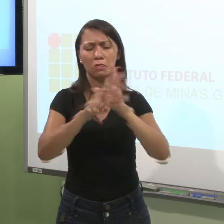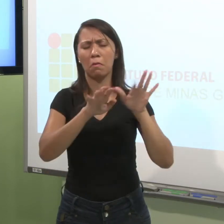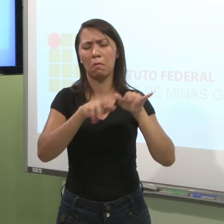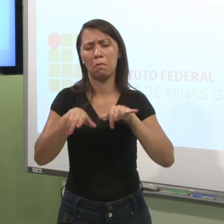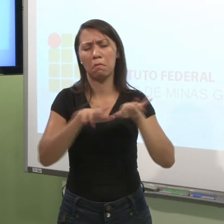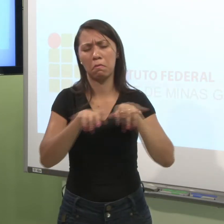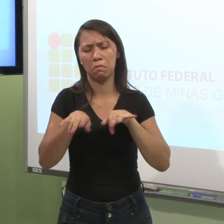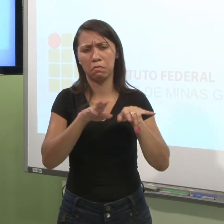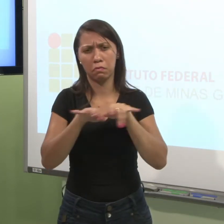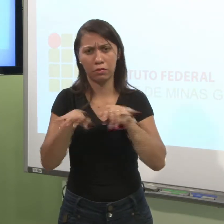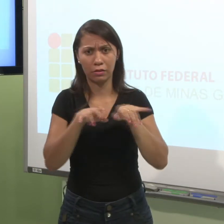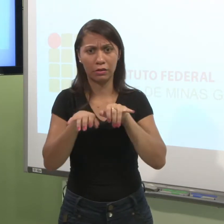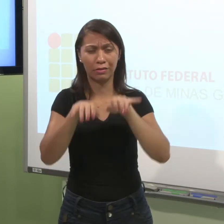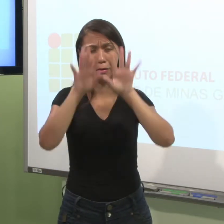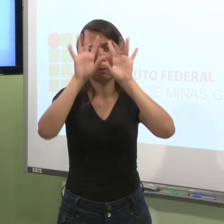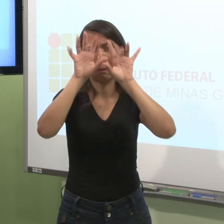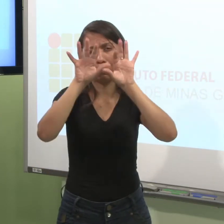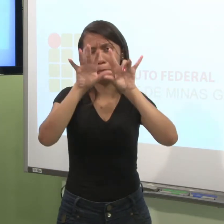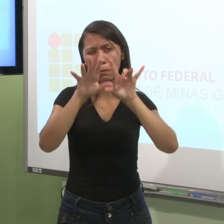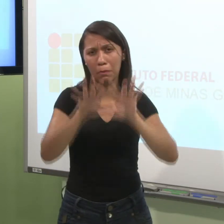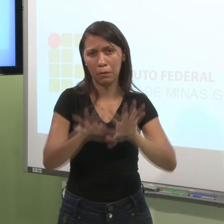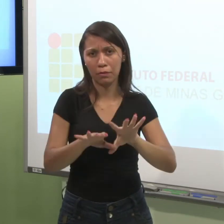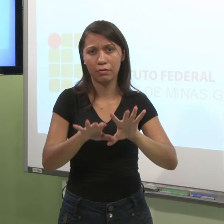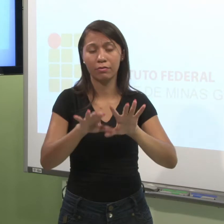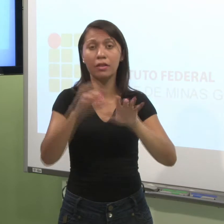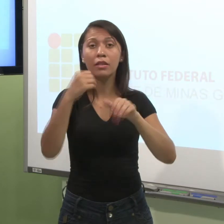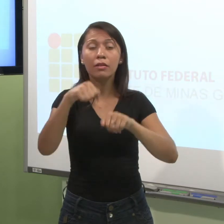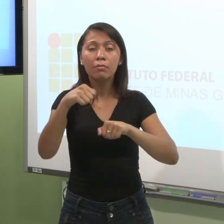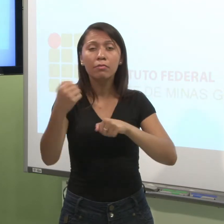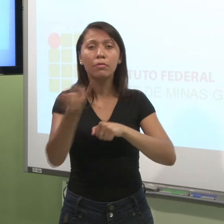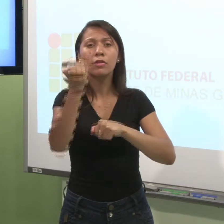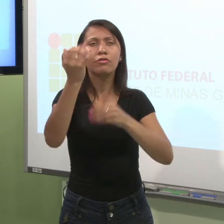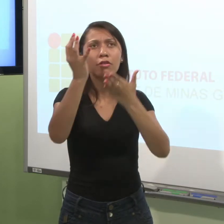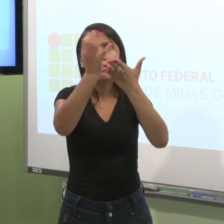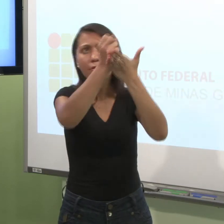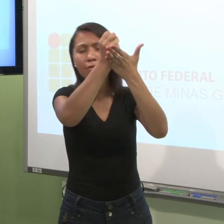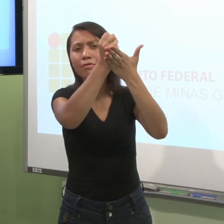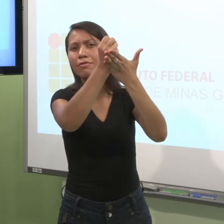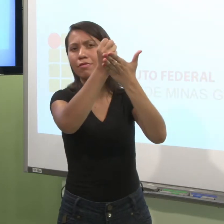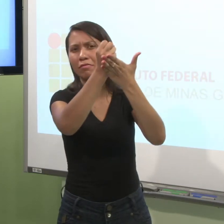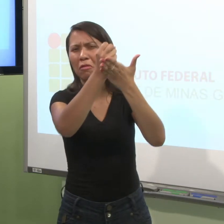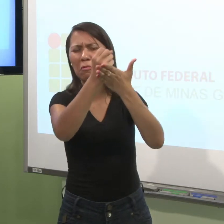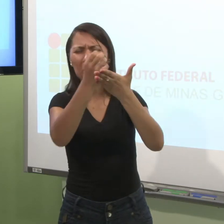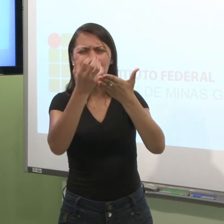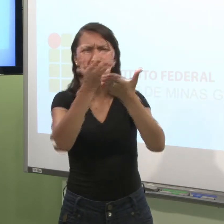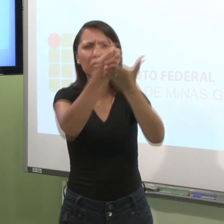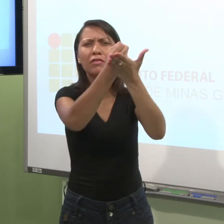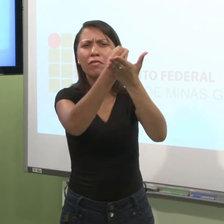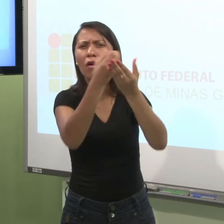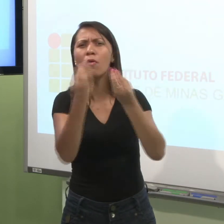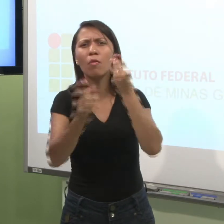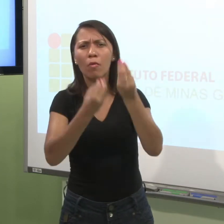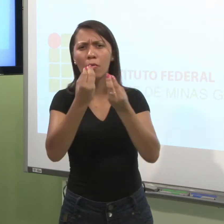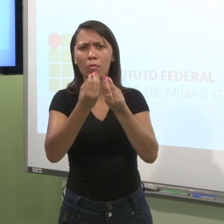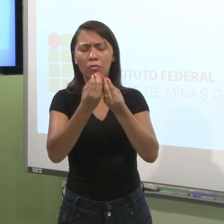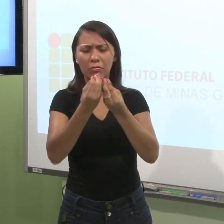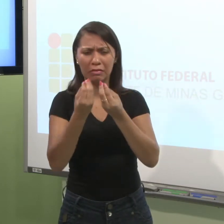Agora precisa salvar esse texto que você digitou. Aonde, professora? No seu computador. Como?